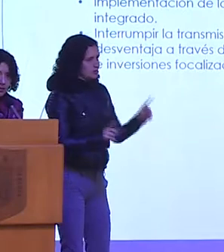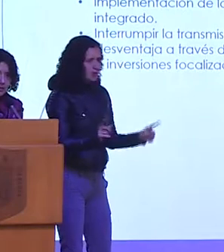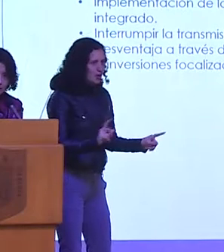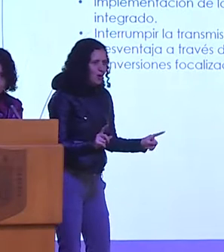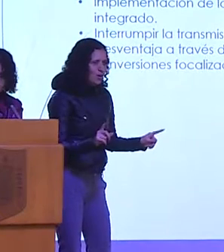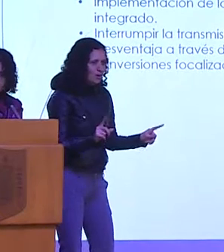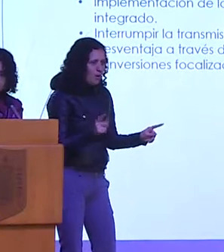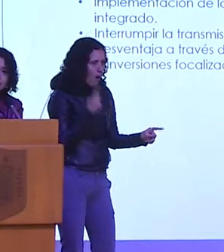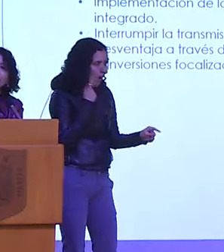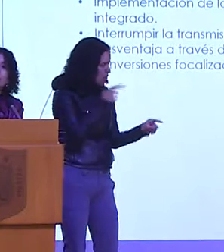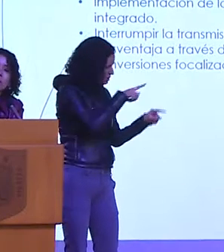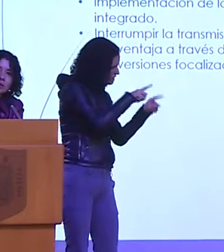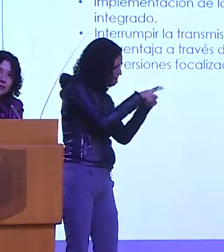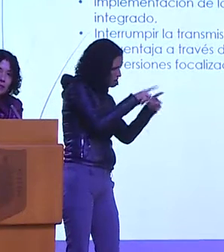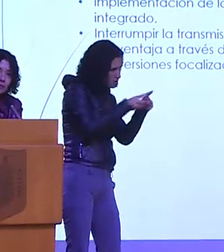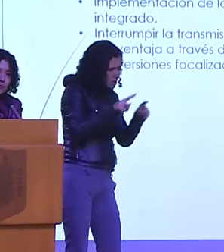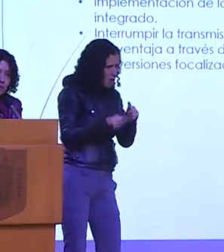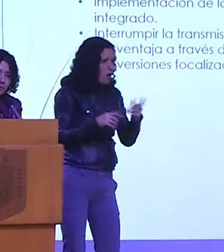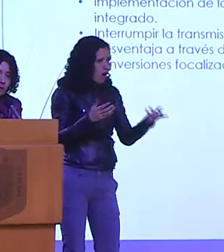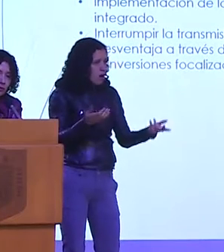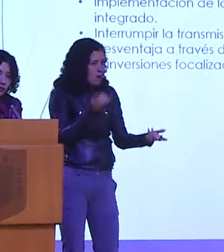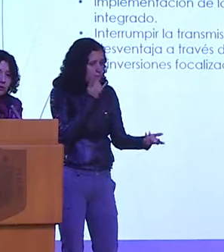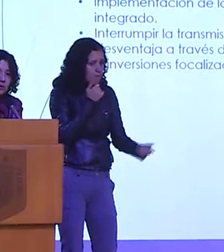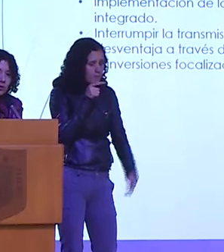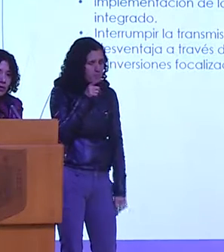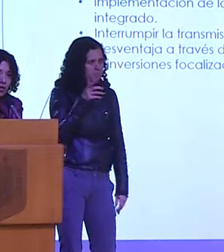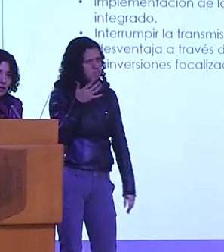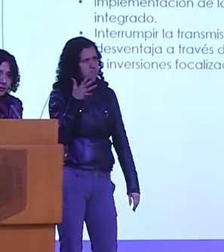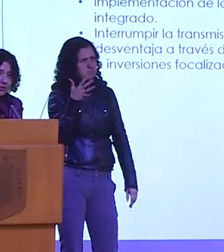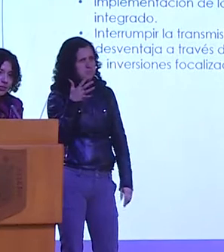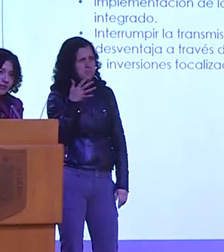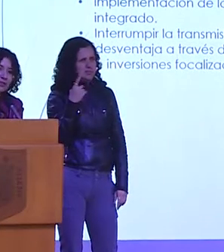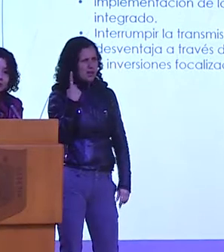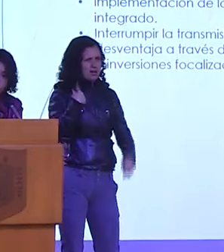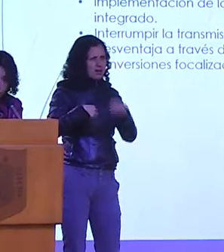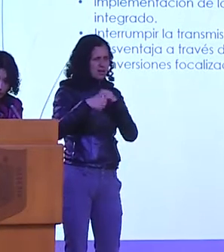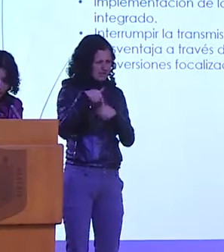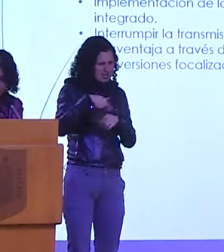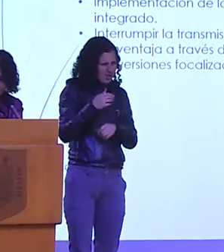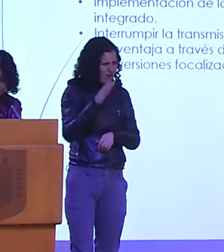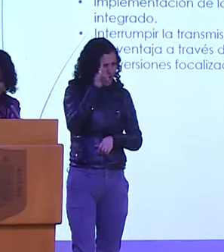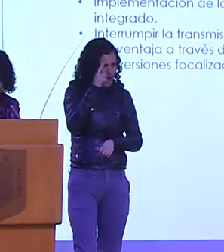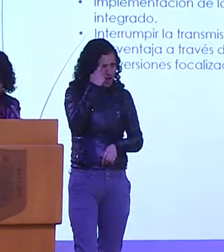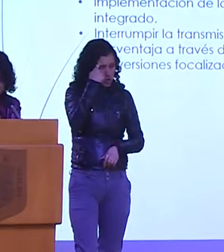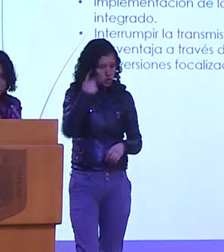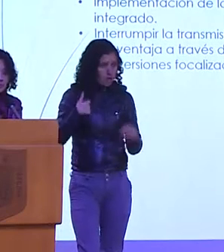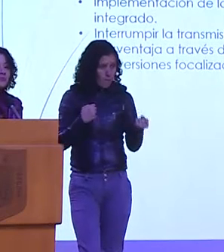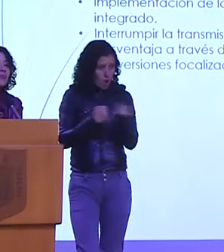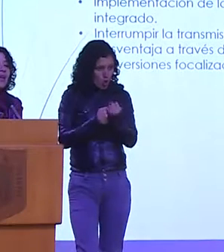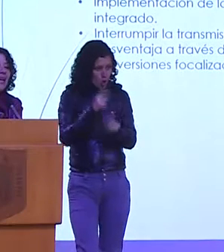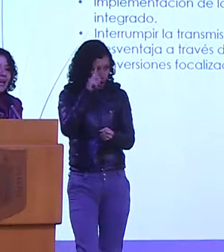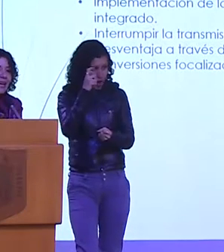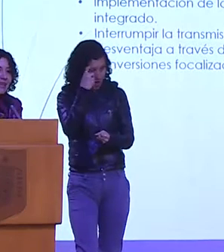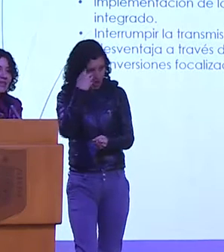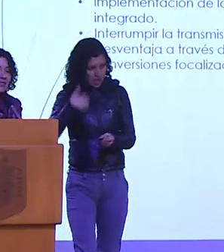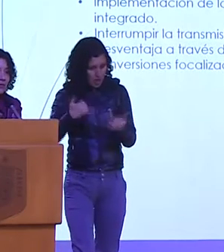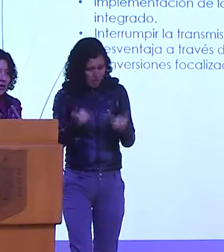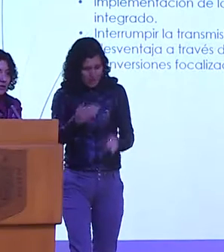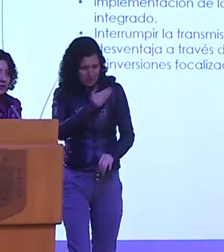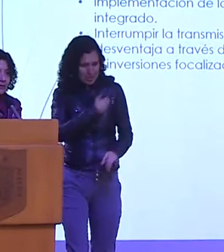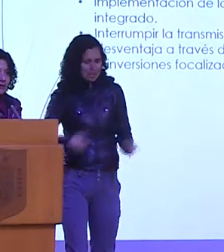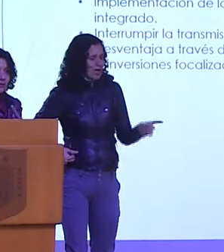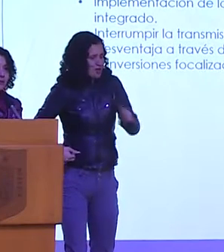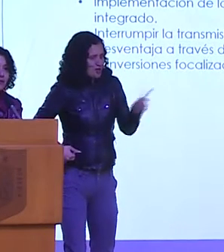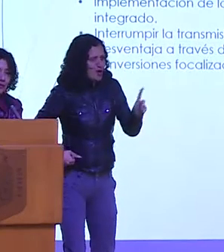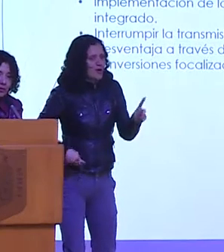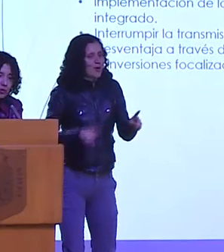en cuenta las distinciones, hoy día, en el último gobierno Kirchner, y no soy kirchnerista por supuesto,